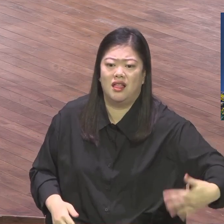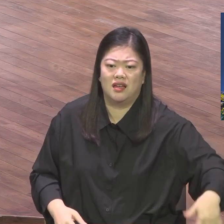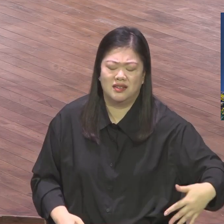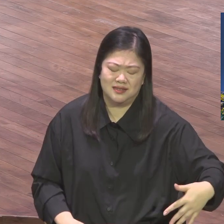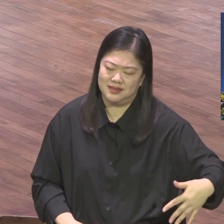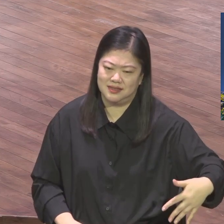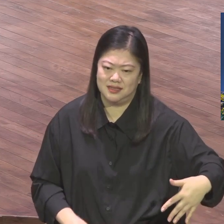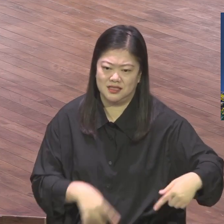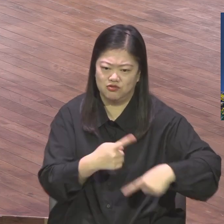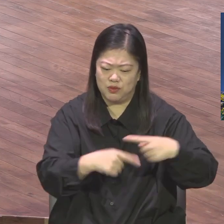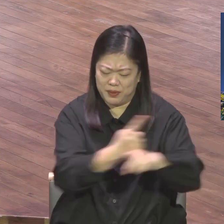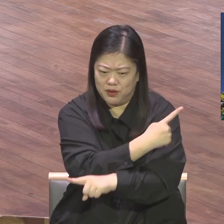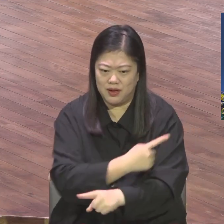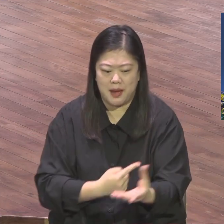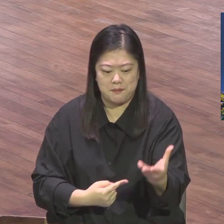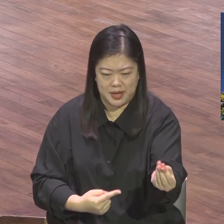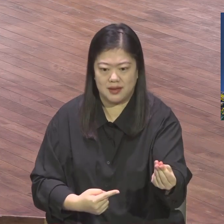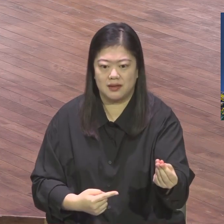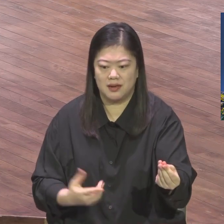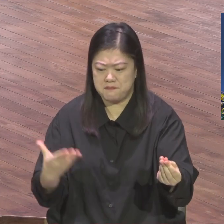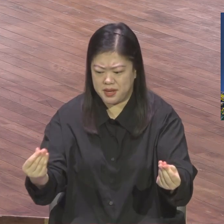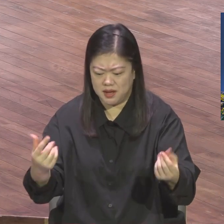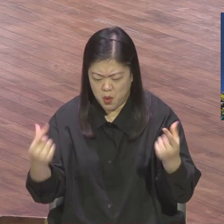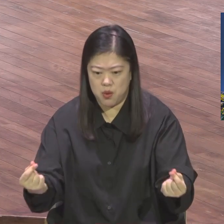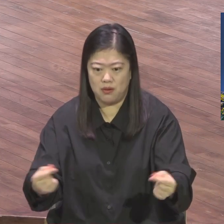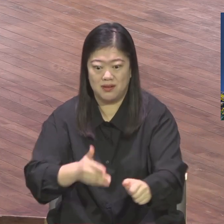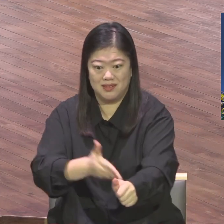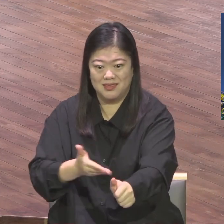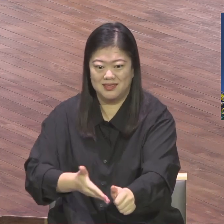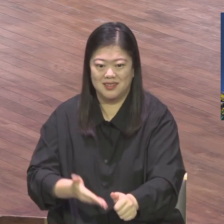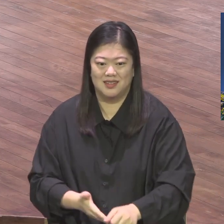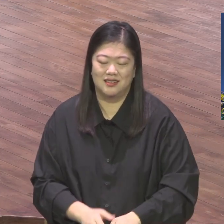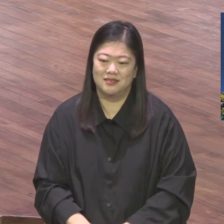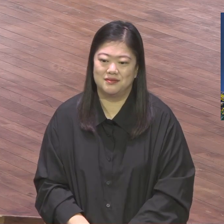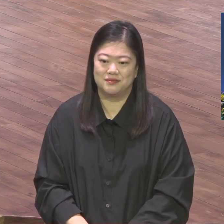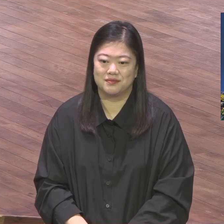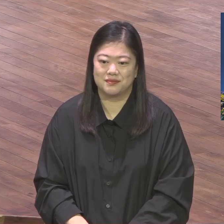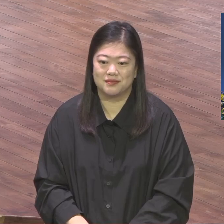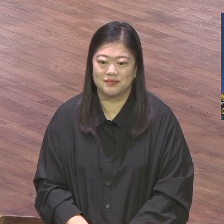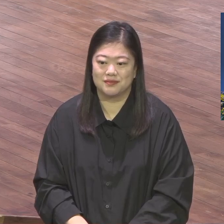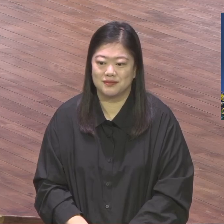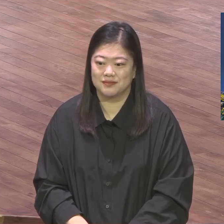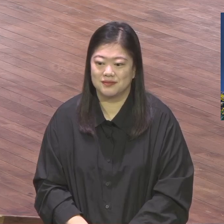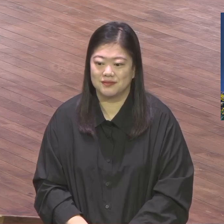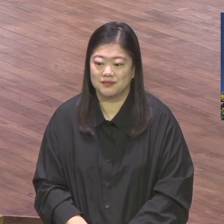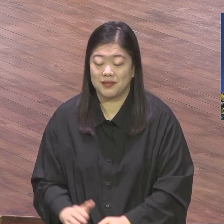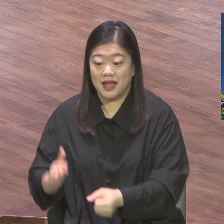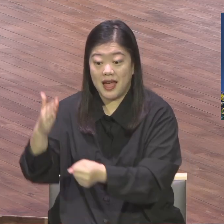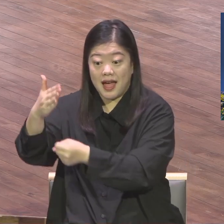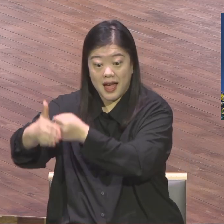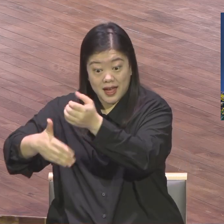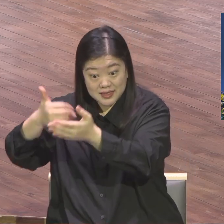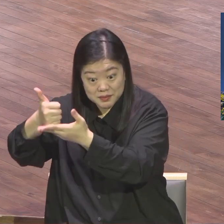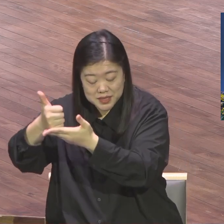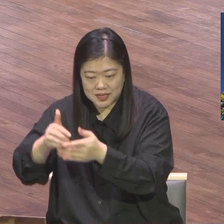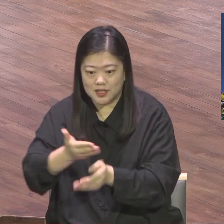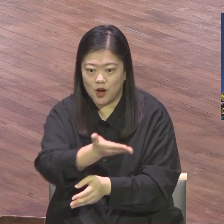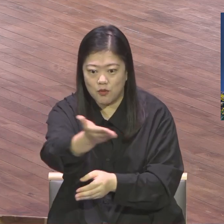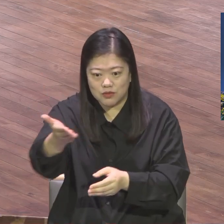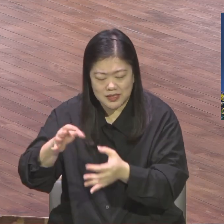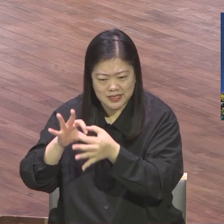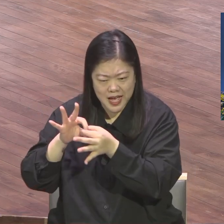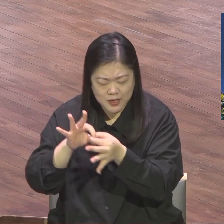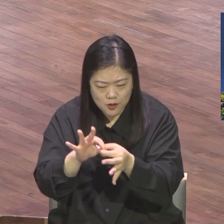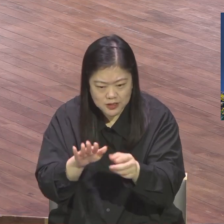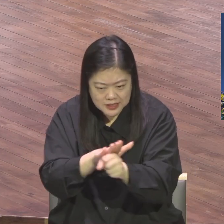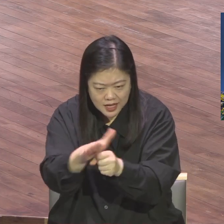영적 자부심. 자, 하나님이 가장 기뻐하는 삶을 살면서 날마다 영적으로 모여